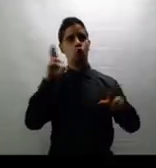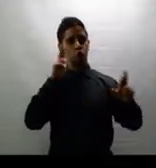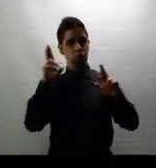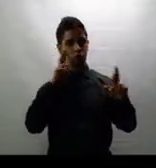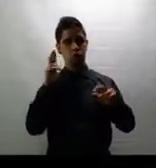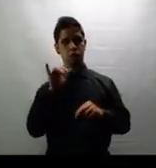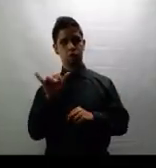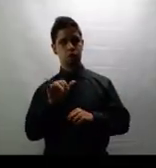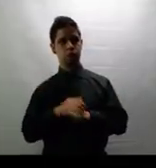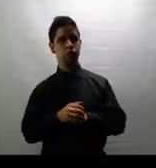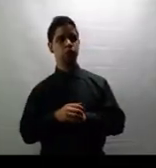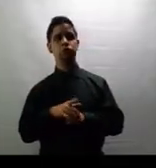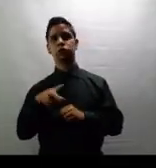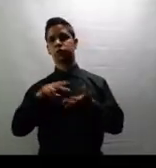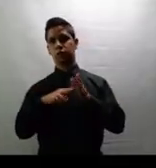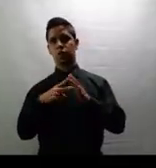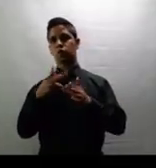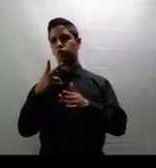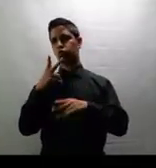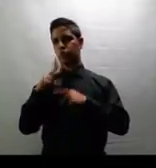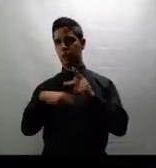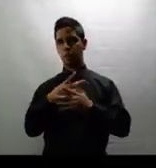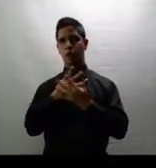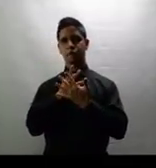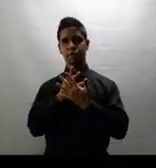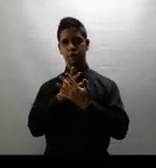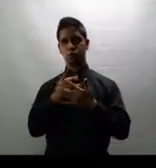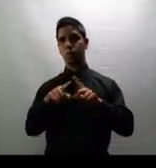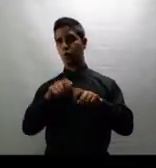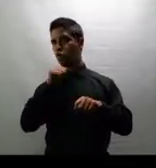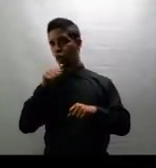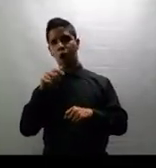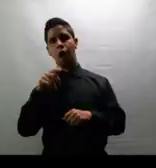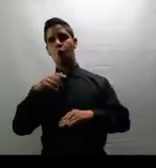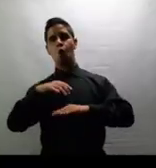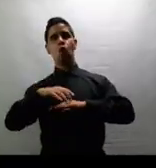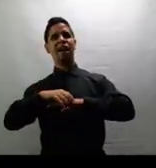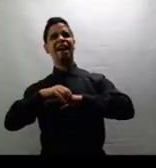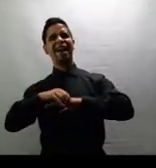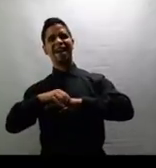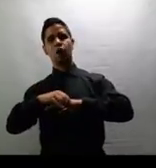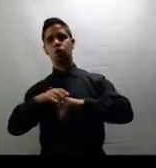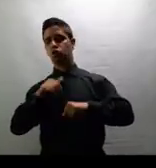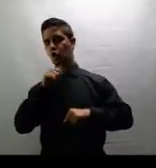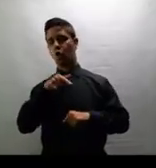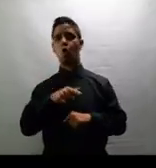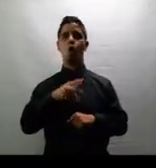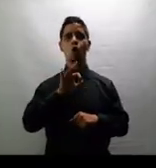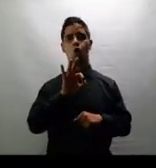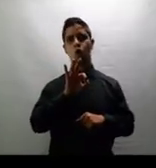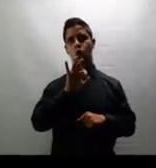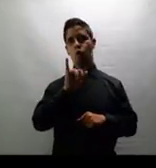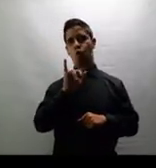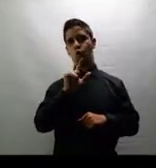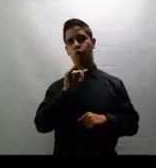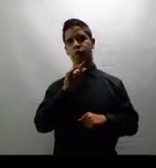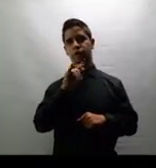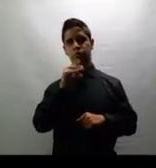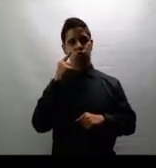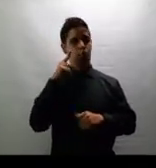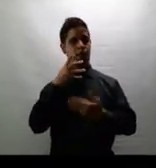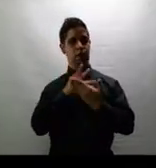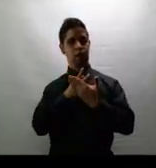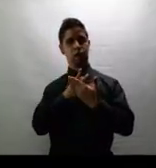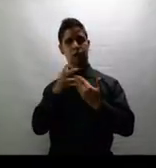un filtro es un filtro es un grand es un filtro para que entonces solo pase a la